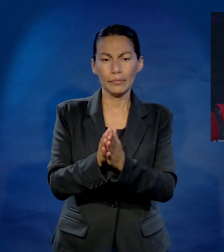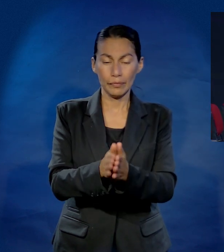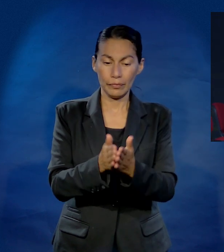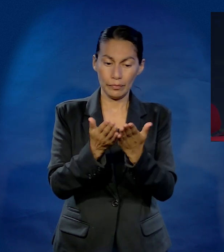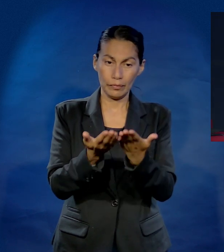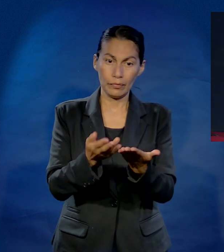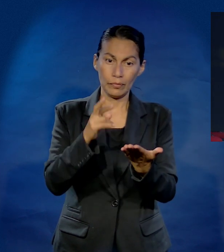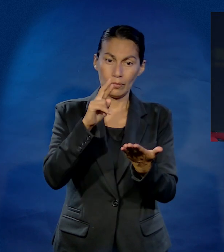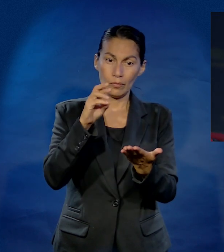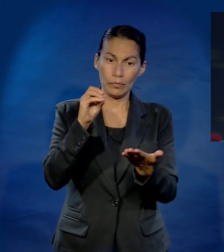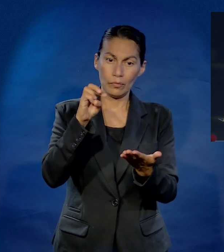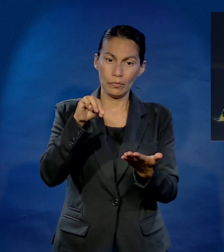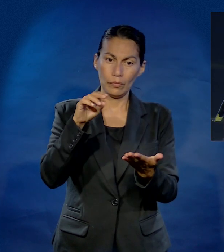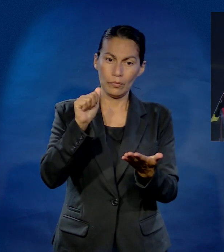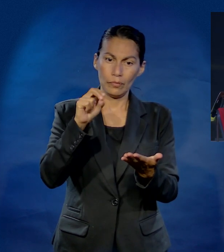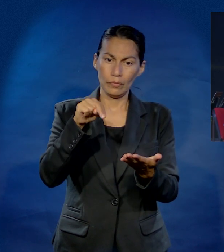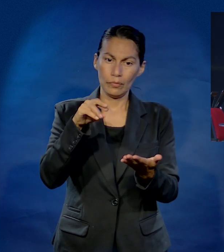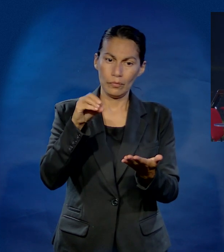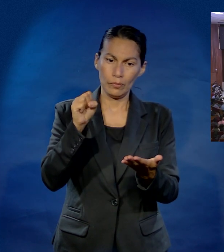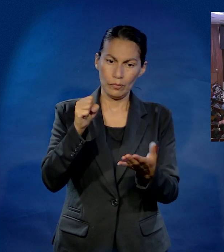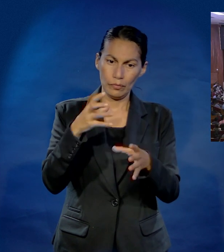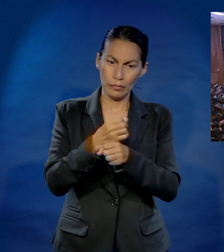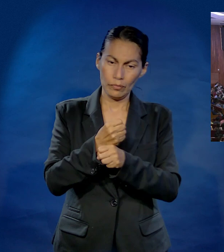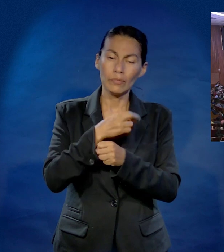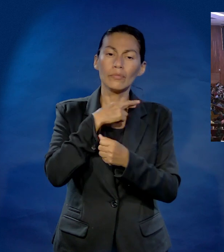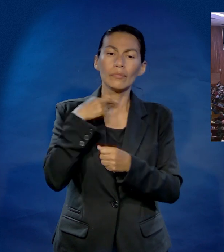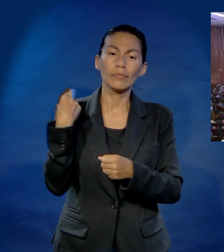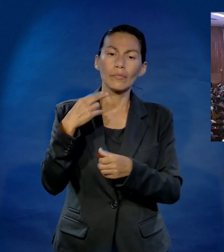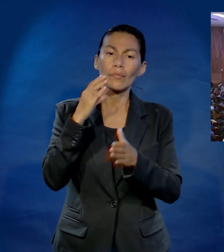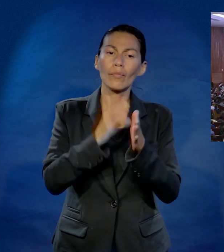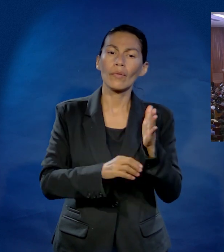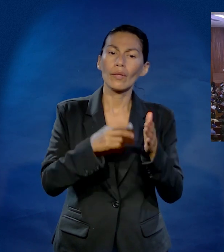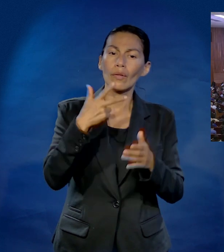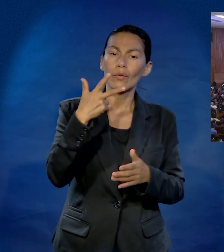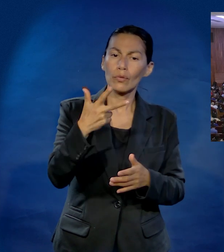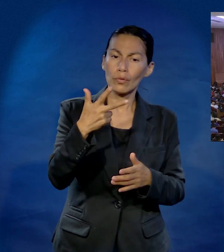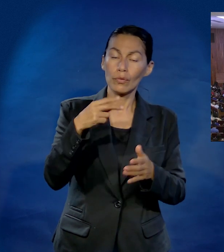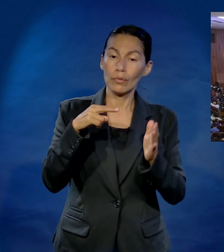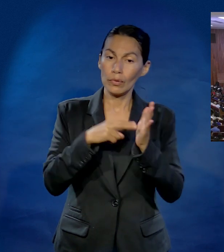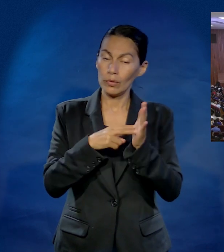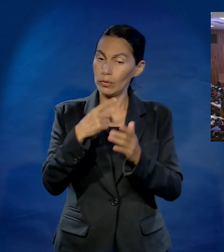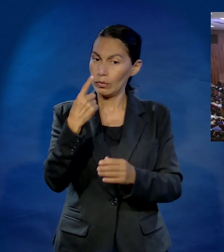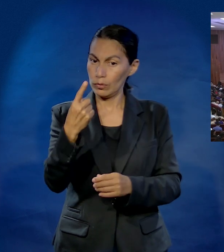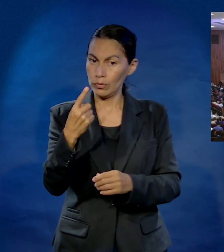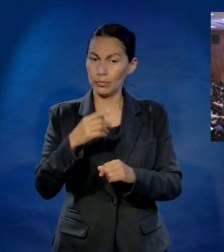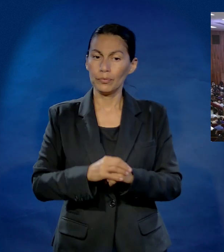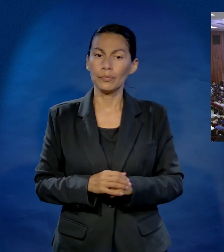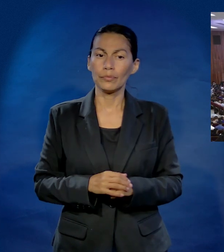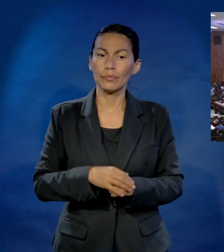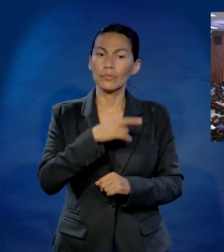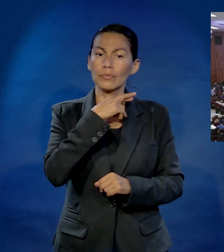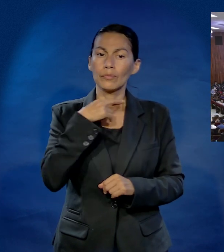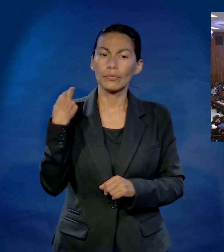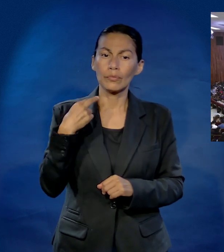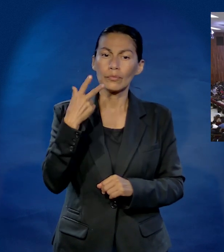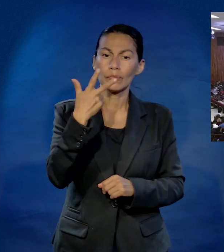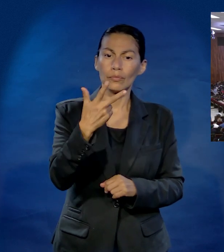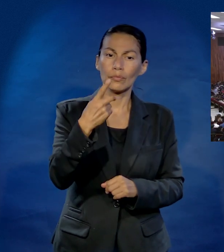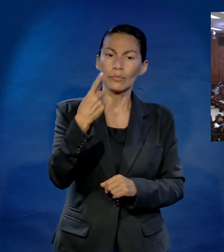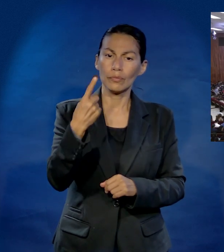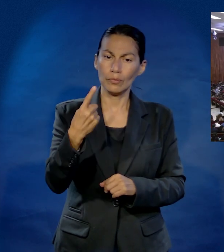juntos. Me gustaría, por favor, que se puedan dirigir al libro de Romanos, capítulo